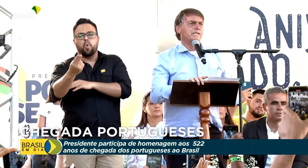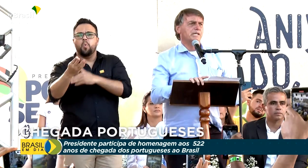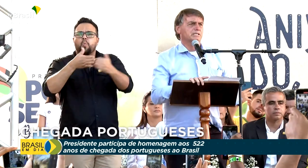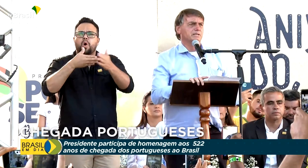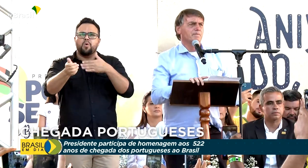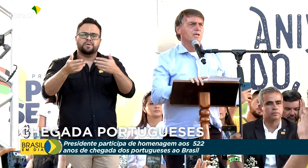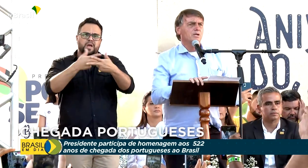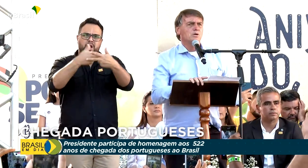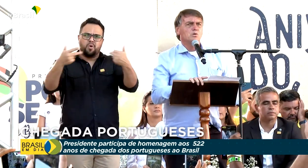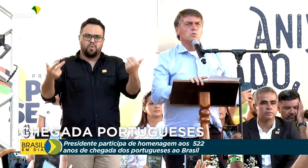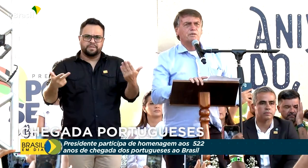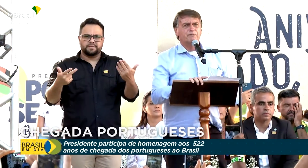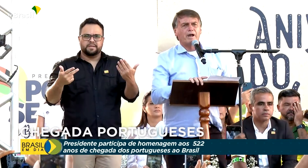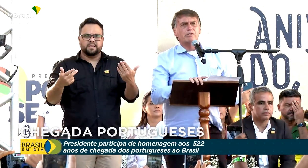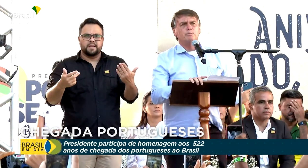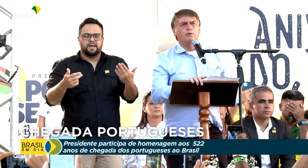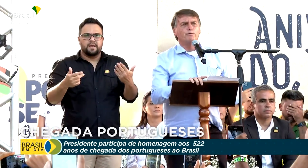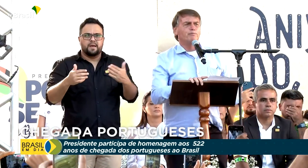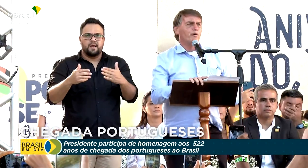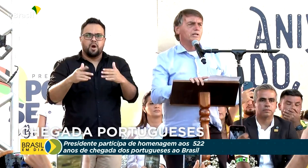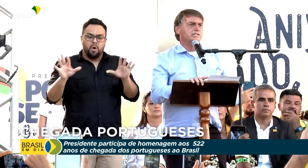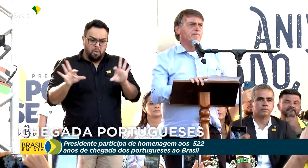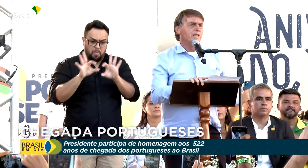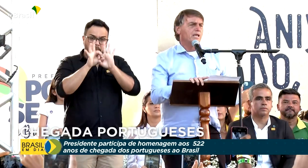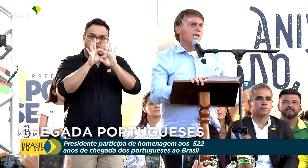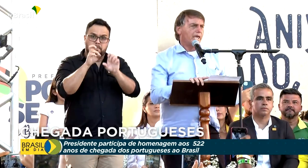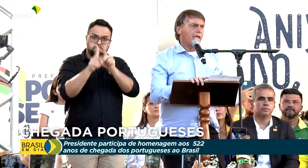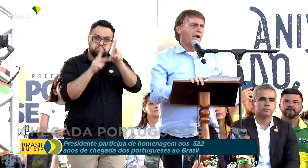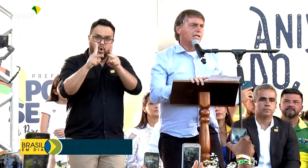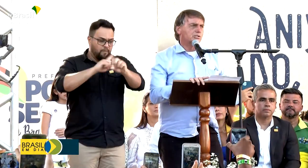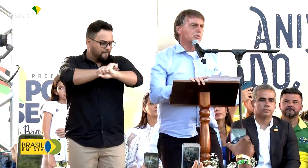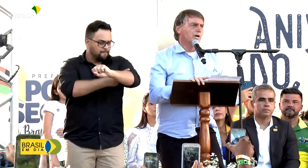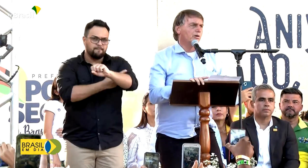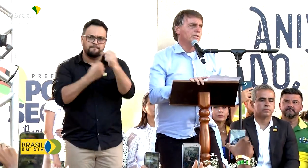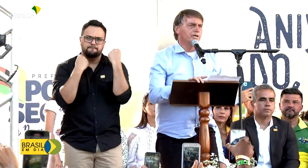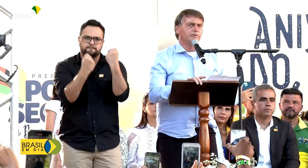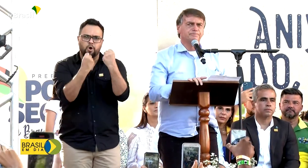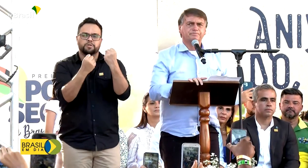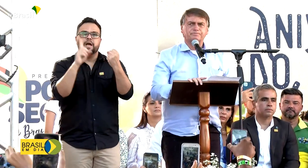quer que seja. O que faz um povo forte é a sua união.